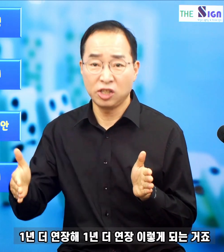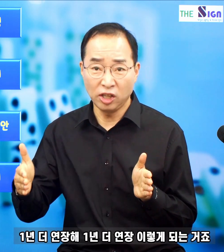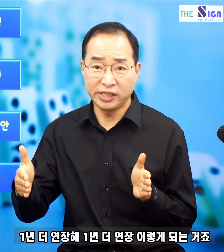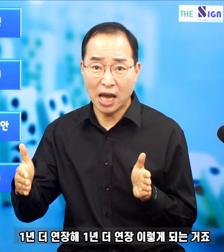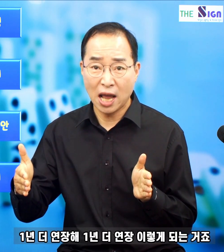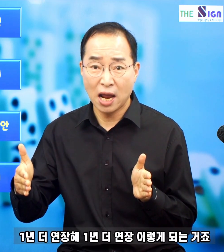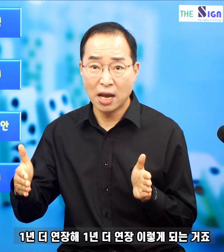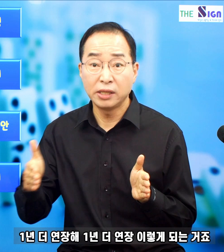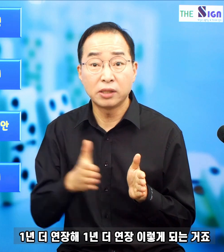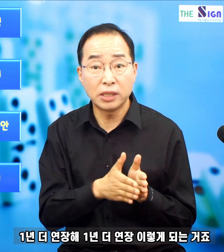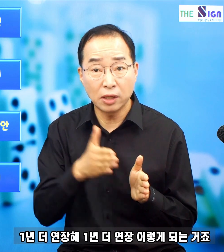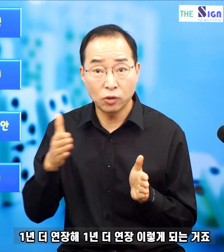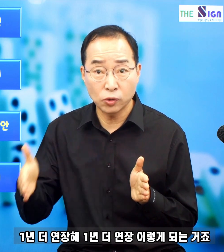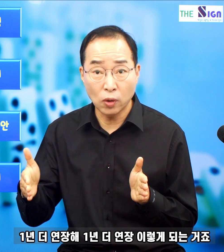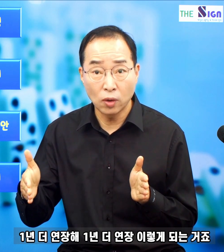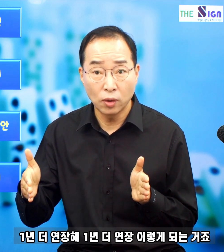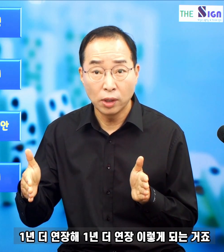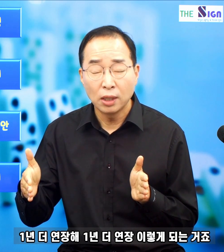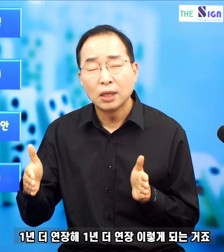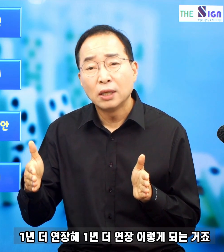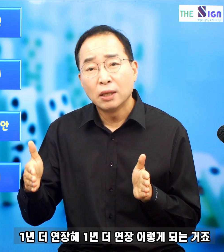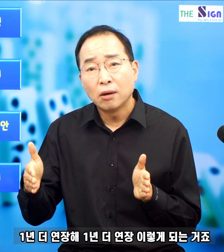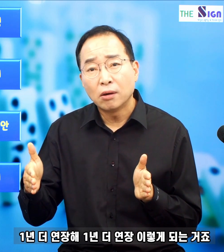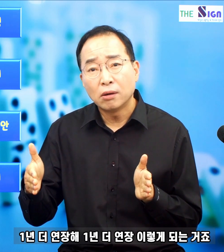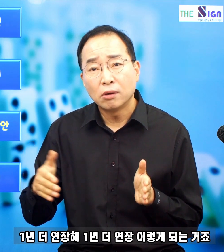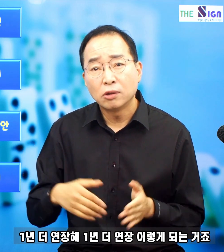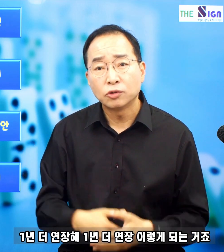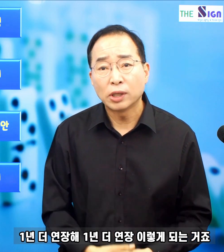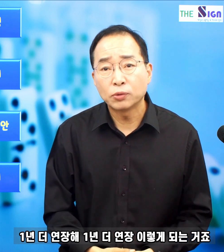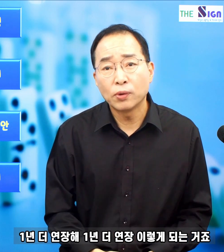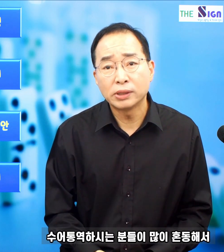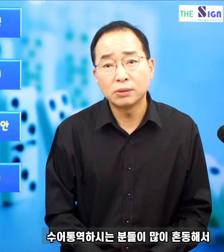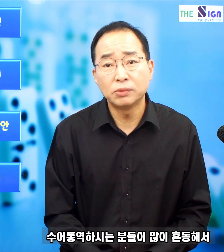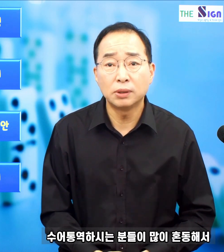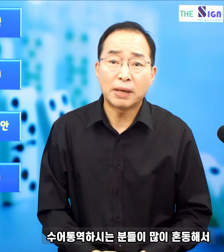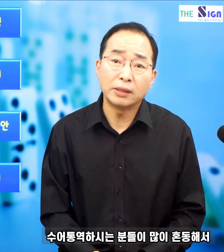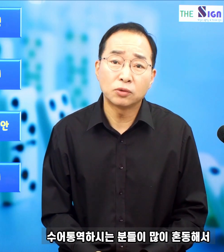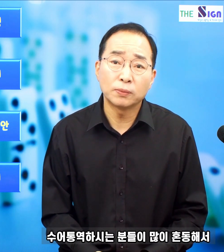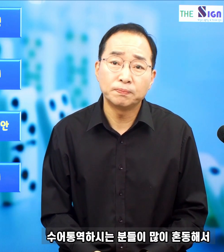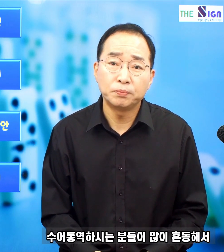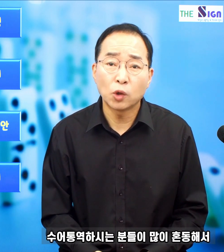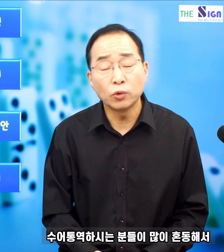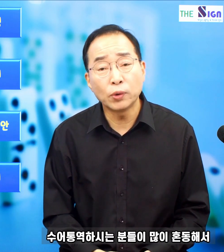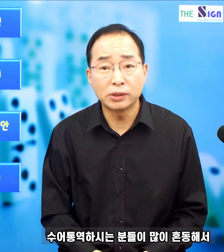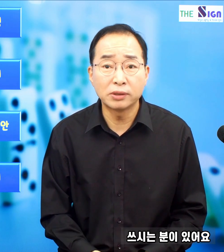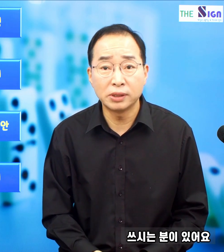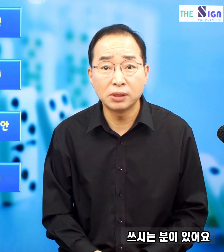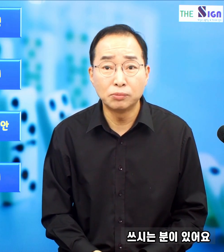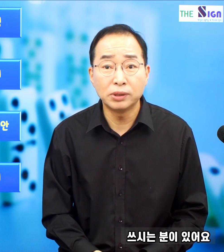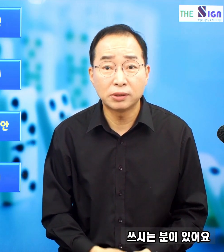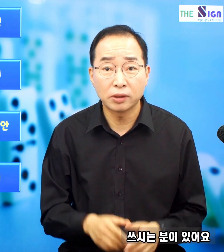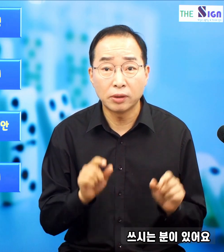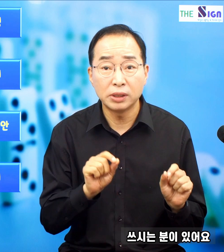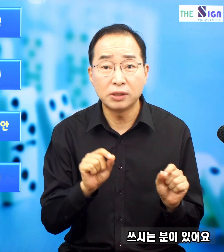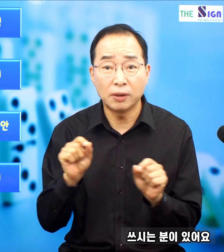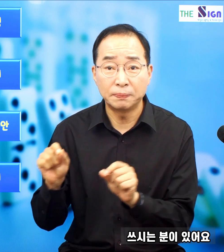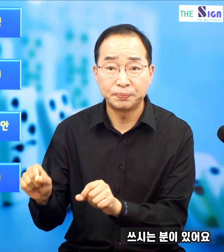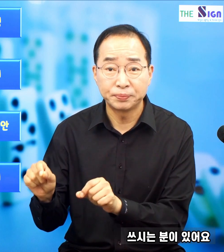연장. 이렇게 되는 거죠. 수화 통역하시는 분들이 많이 좀 혼동해서 쓰시는 분이 있어요. 이거. 자,